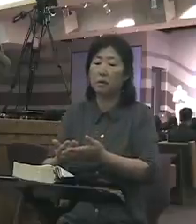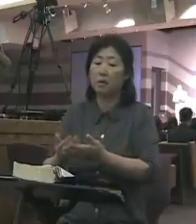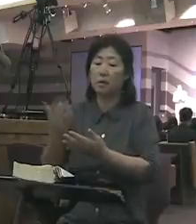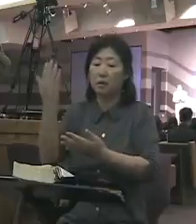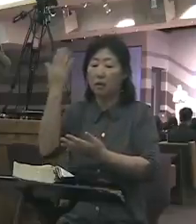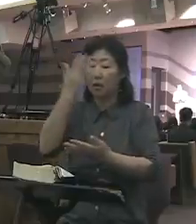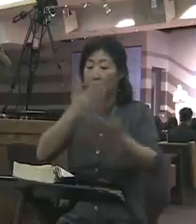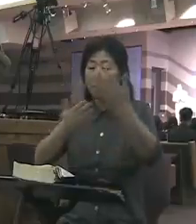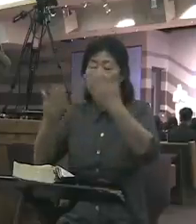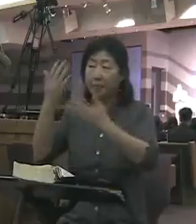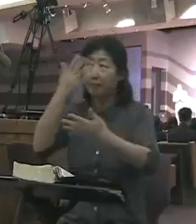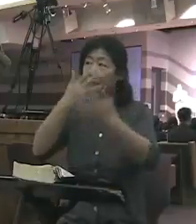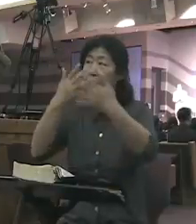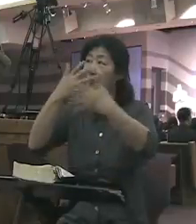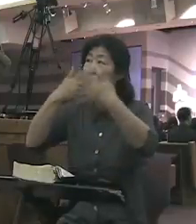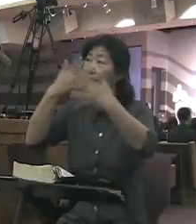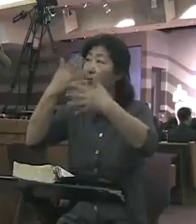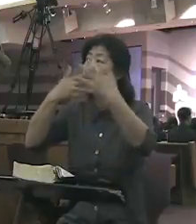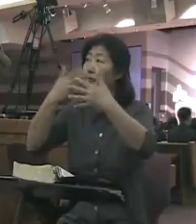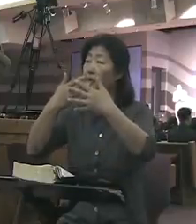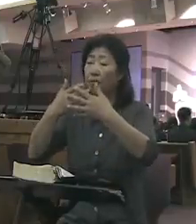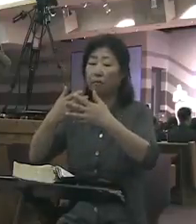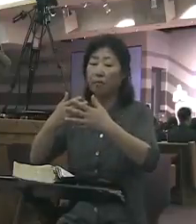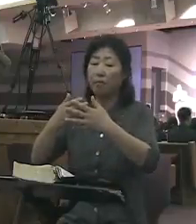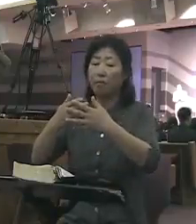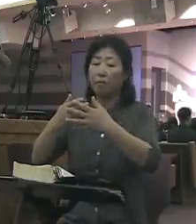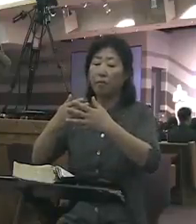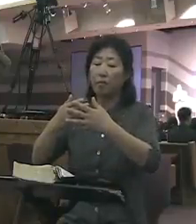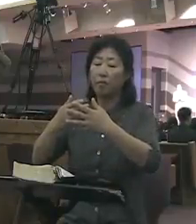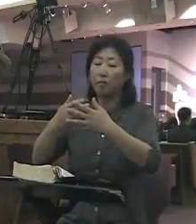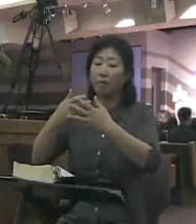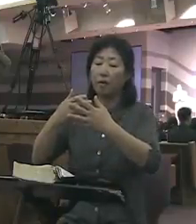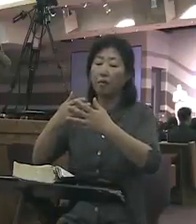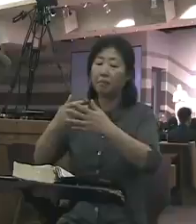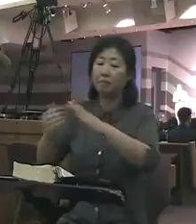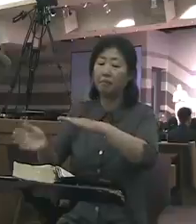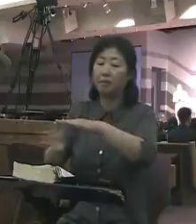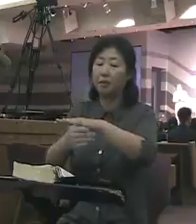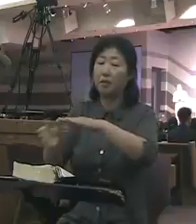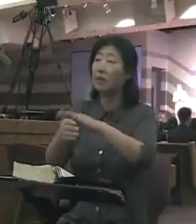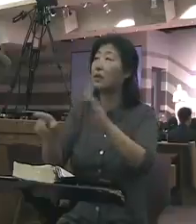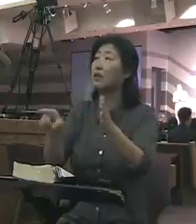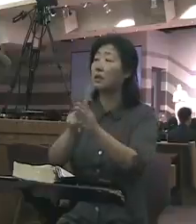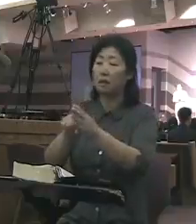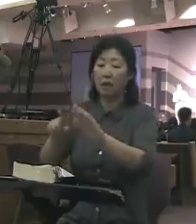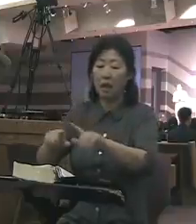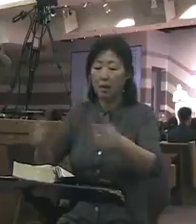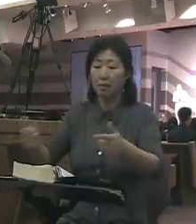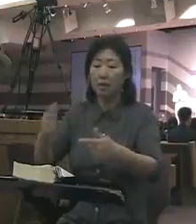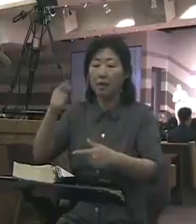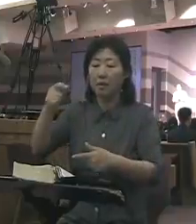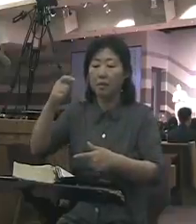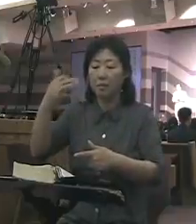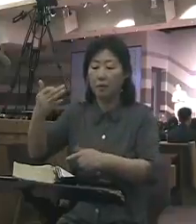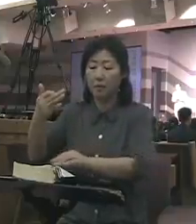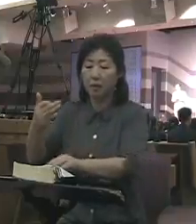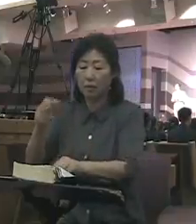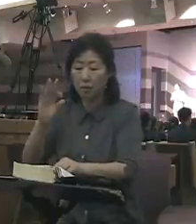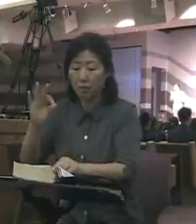것입니다. 비우는 신앙이 아니었어요. 13절을 보면 알 수가 있습니다. 근데 아브라함을